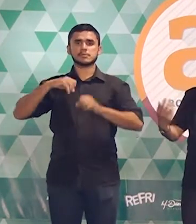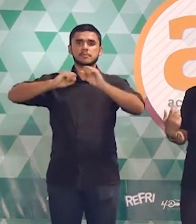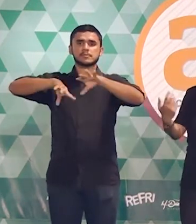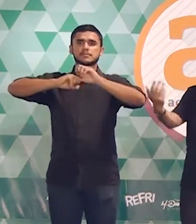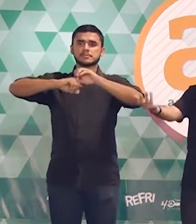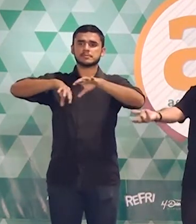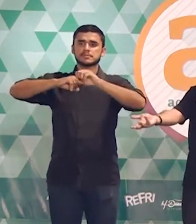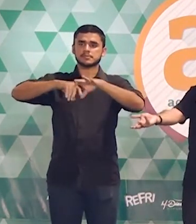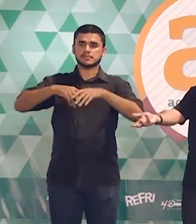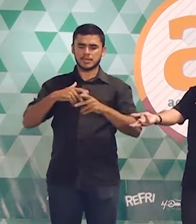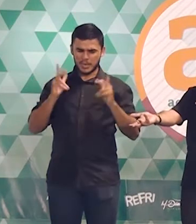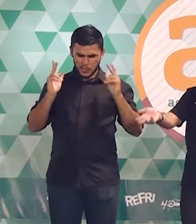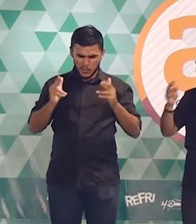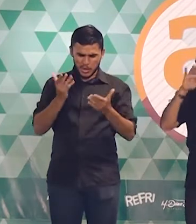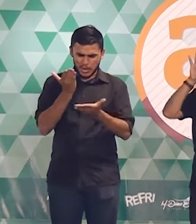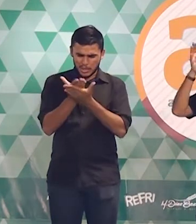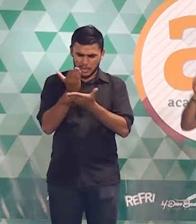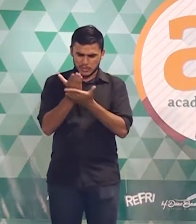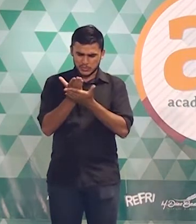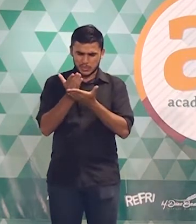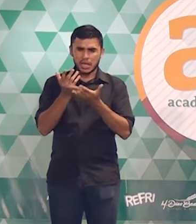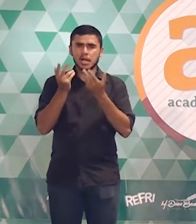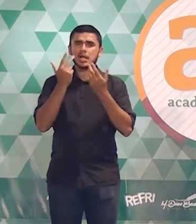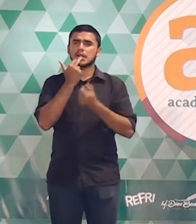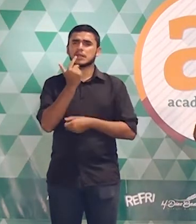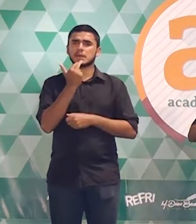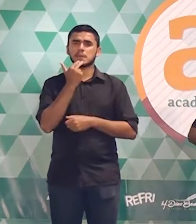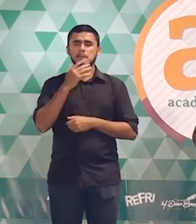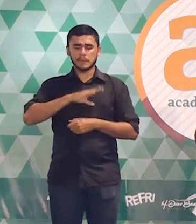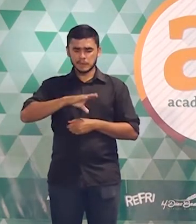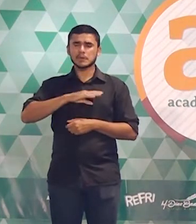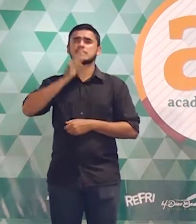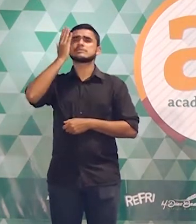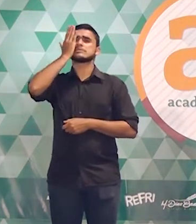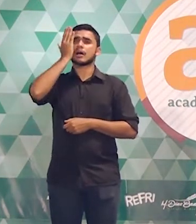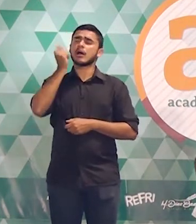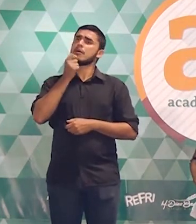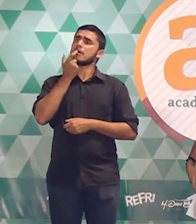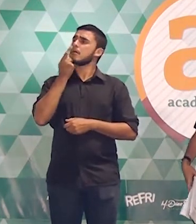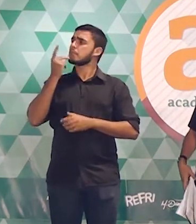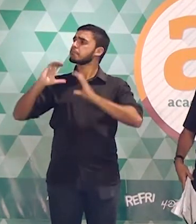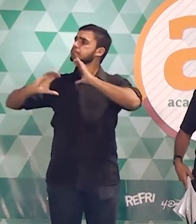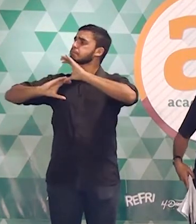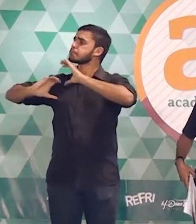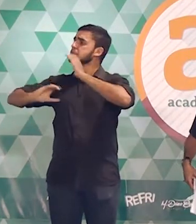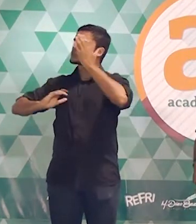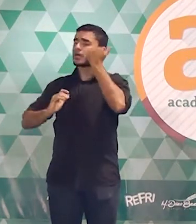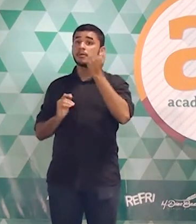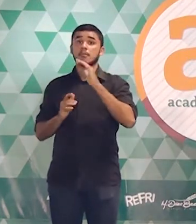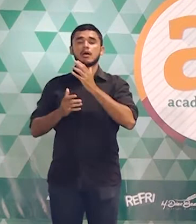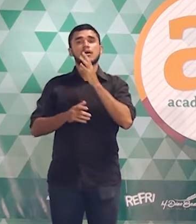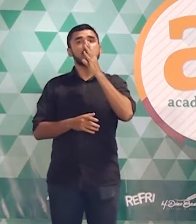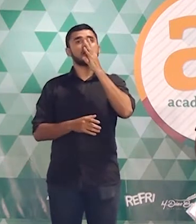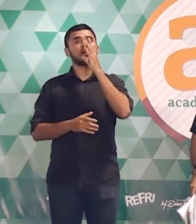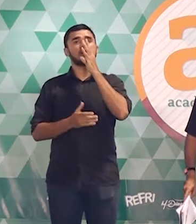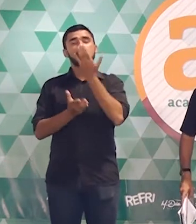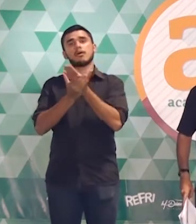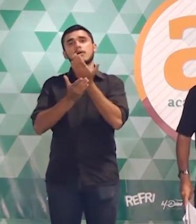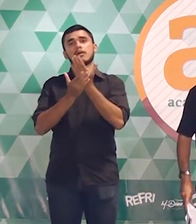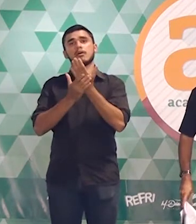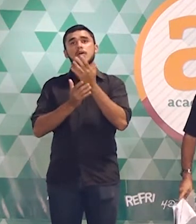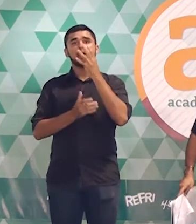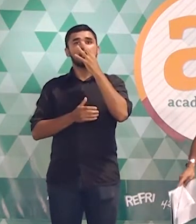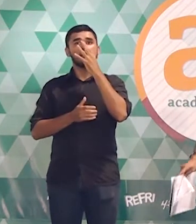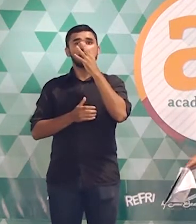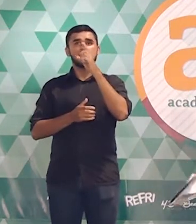ensinando a você a sua própria língua, né? Mas às vezes a gente assiste a uma aula de língua portuguesa como se estivesse assistindo a